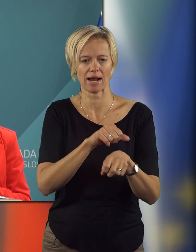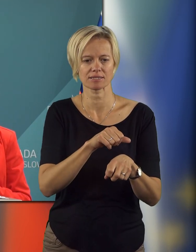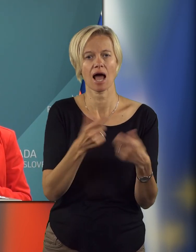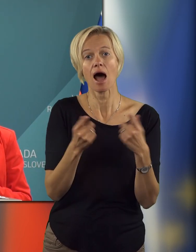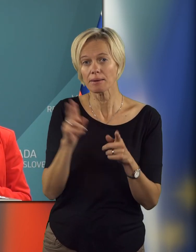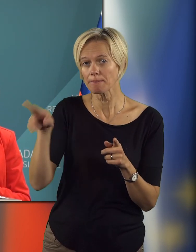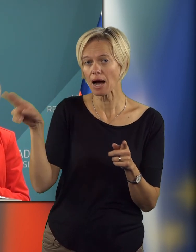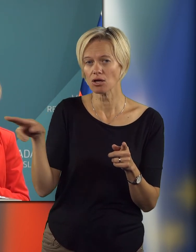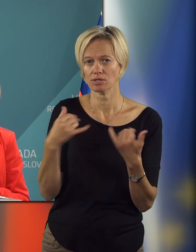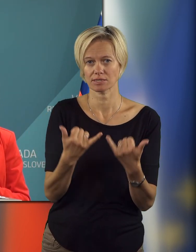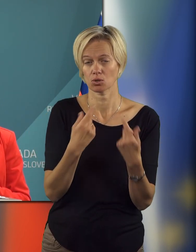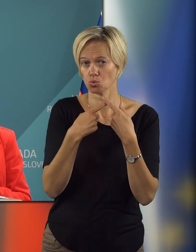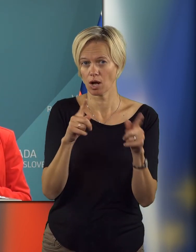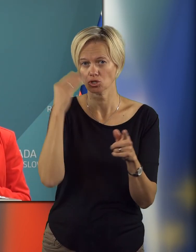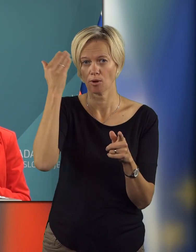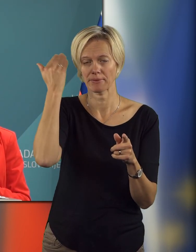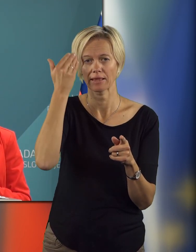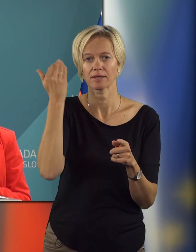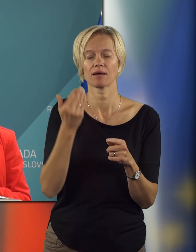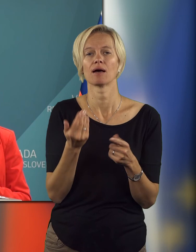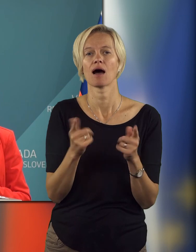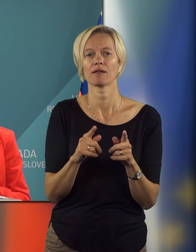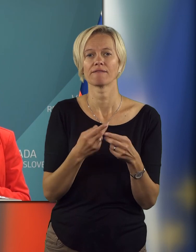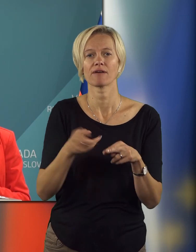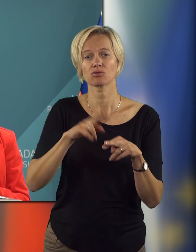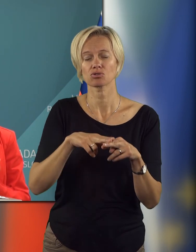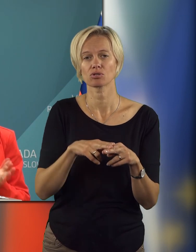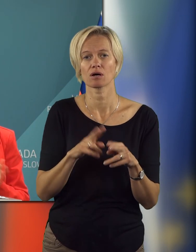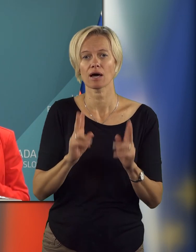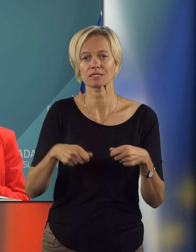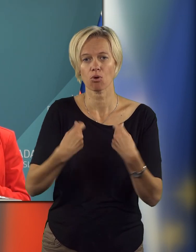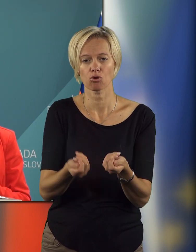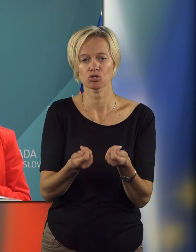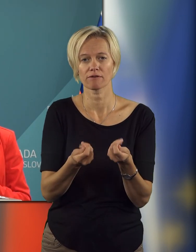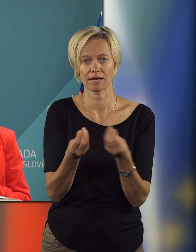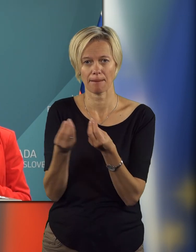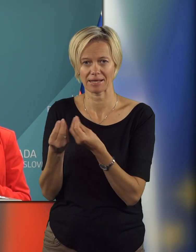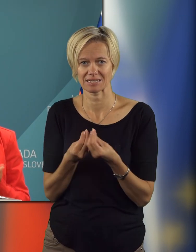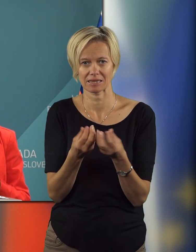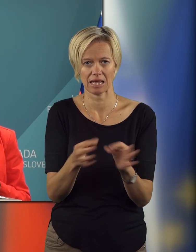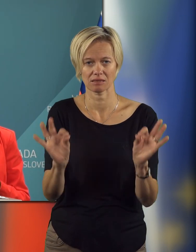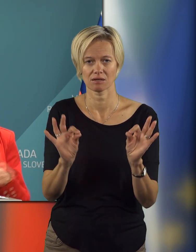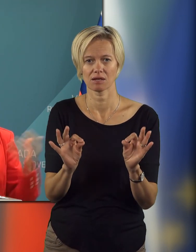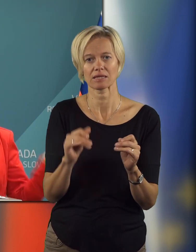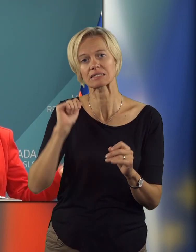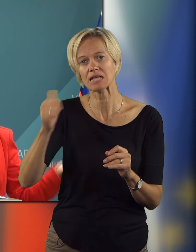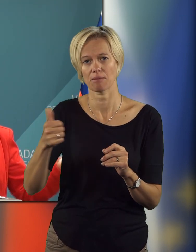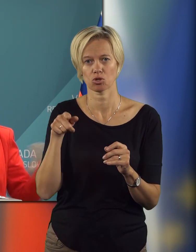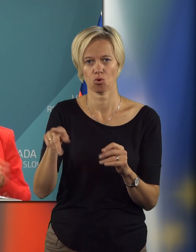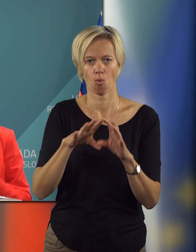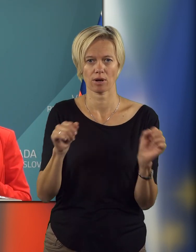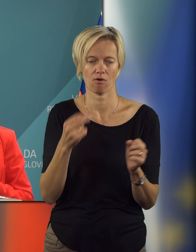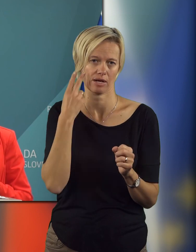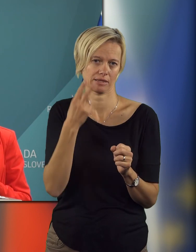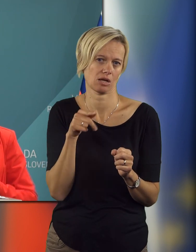operacije, ali imajo zdaj drugačno mnenje oziroma več razpoložljivih kapacitet, da sami to opravijo,